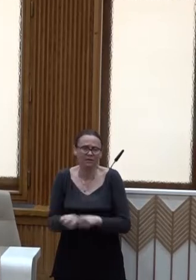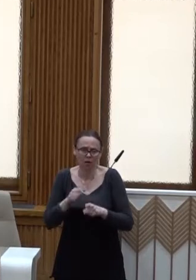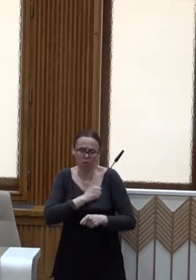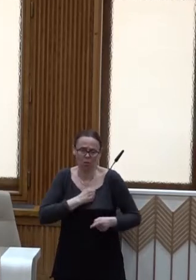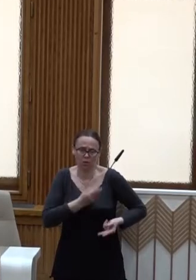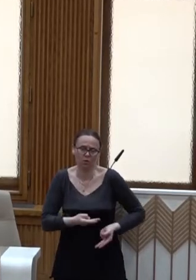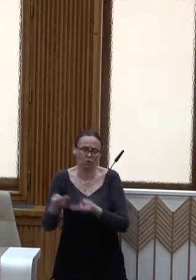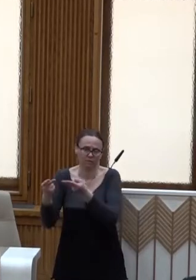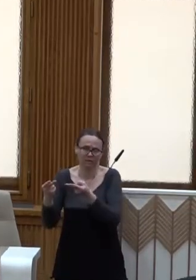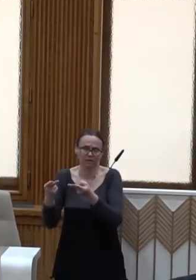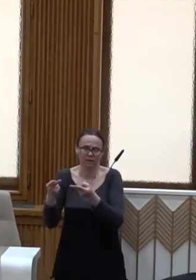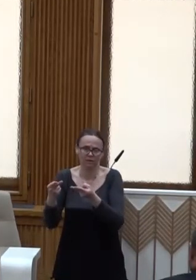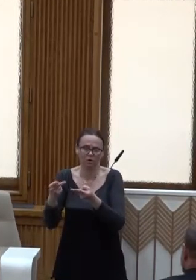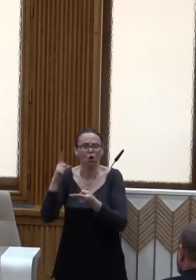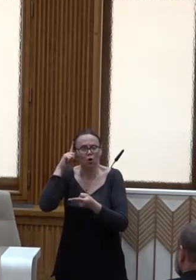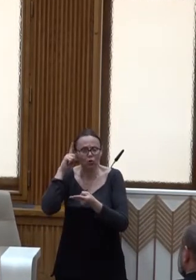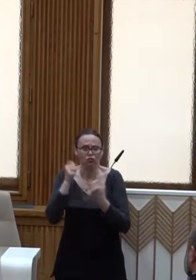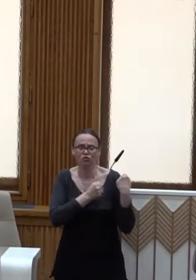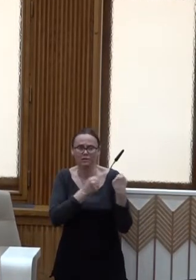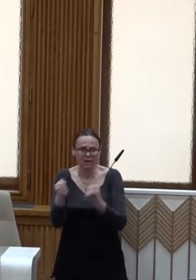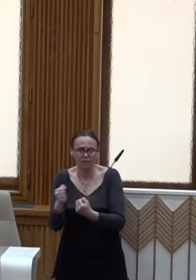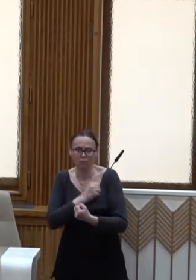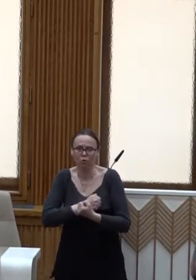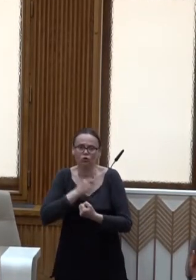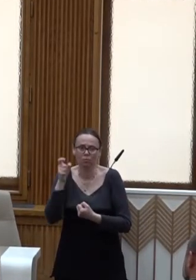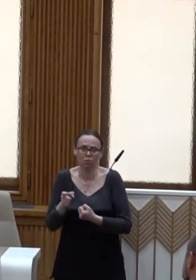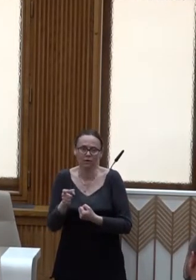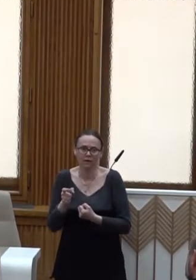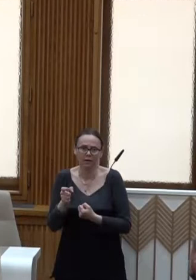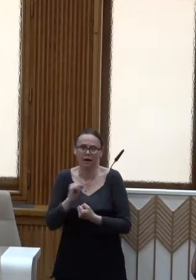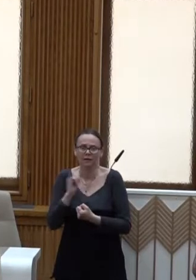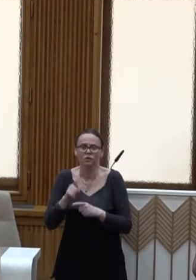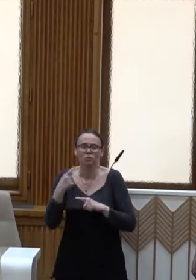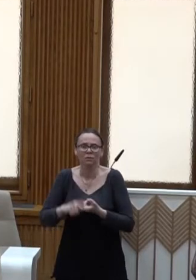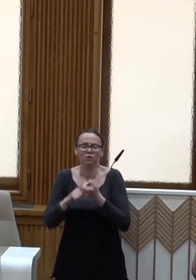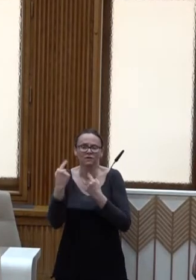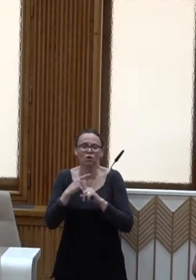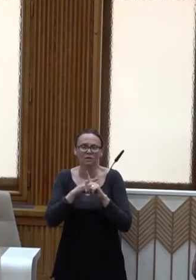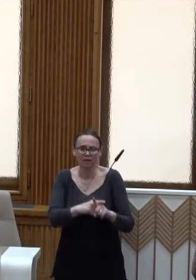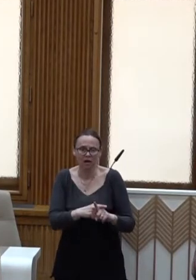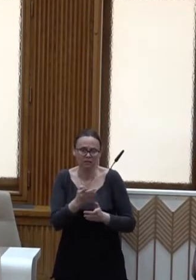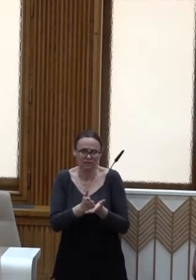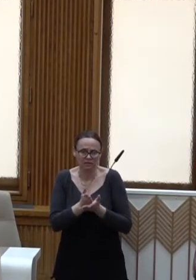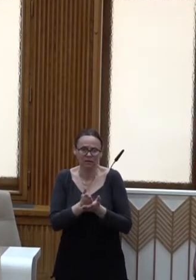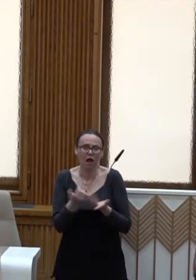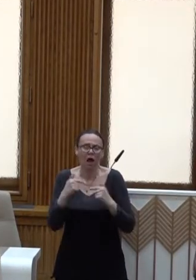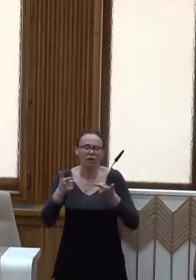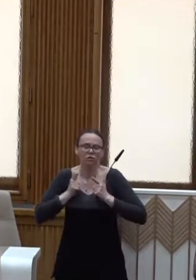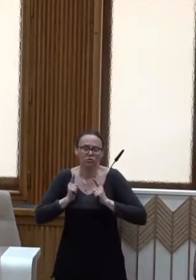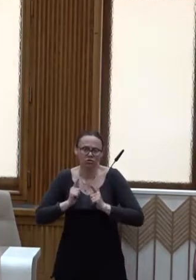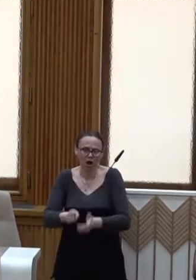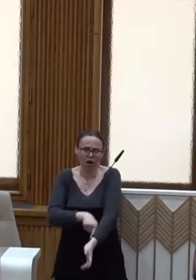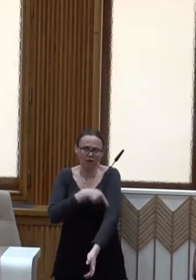pravi, vključno s transportom bolnika, da niso pol odvisni od taksijev pa od dolgega čakanja